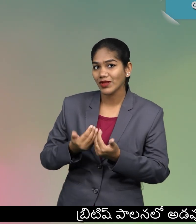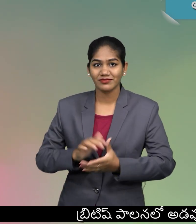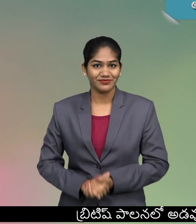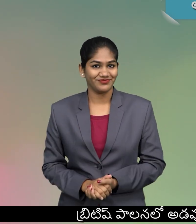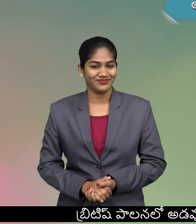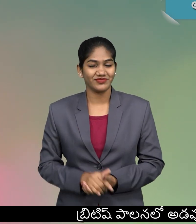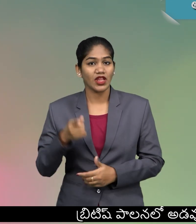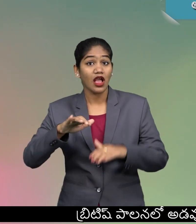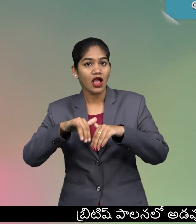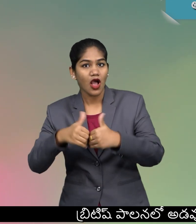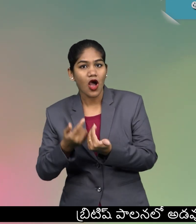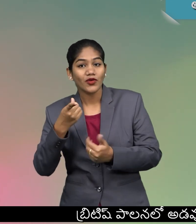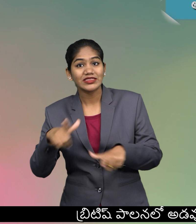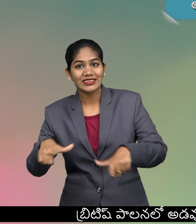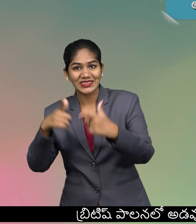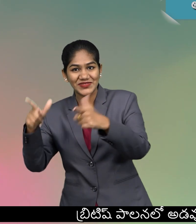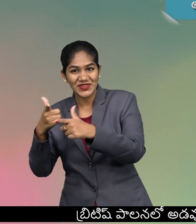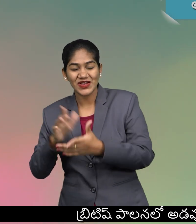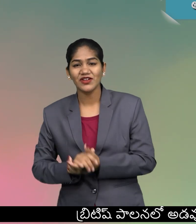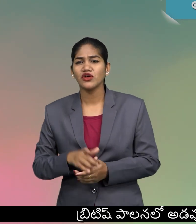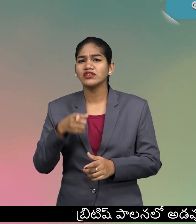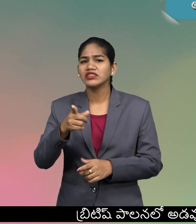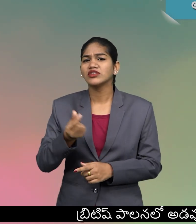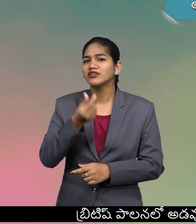బ్రిటిష్ పాలనలో అడవులు ఎలా ఉపయోగించబడ్డాయి?